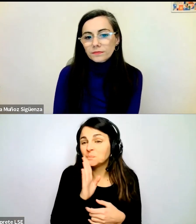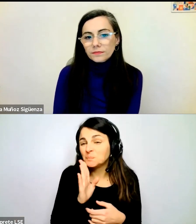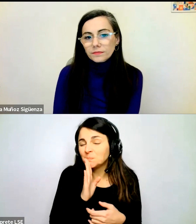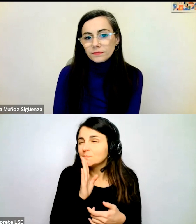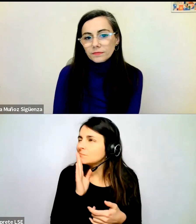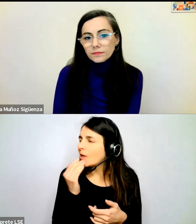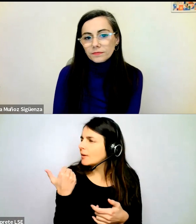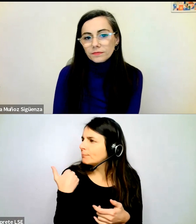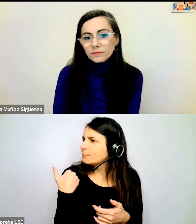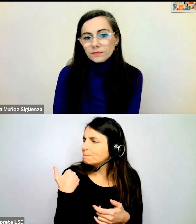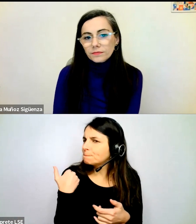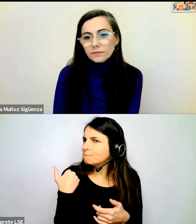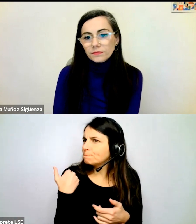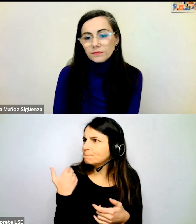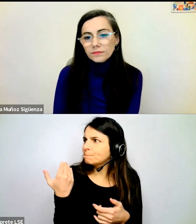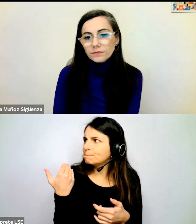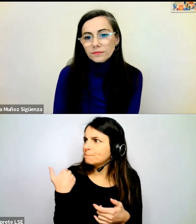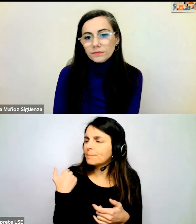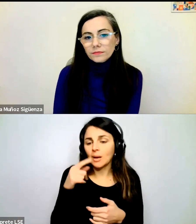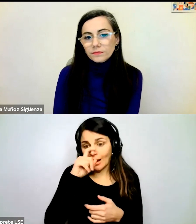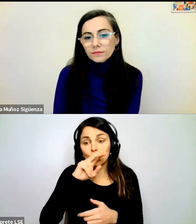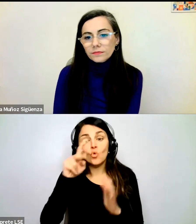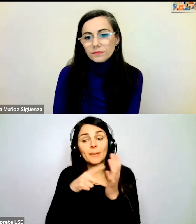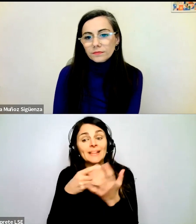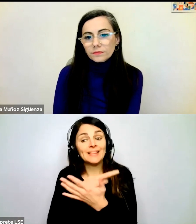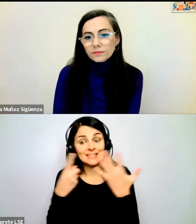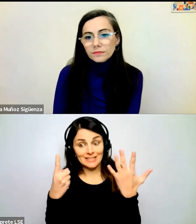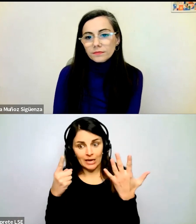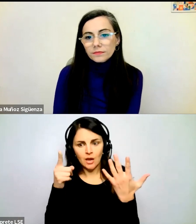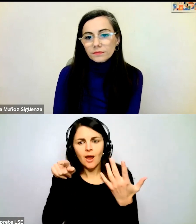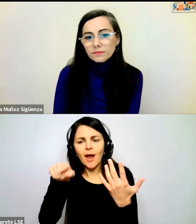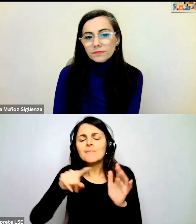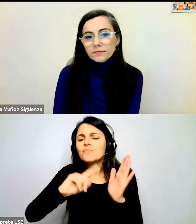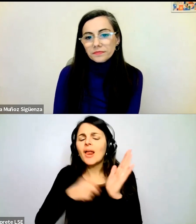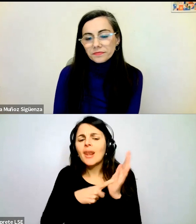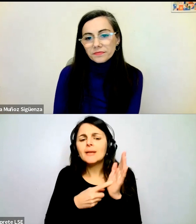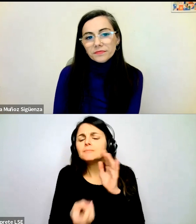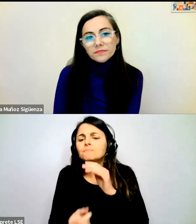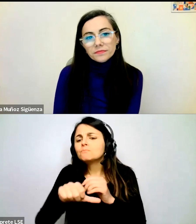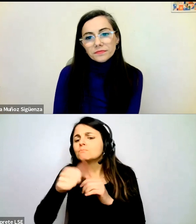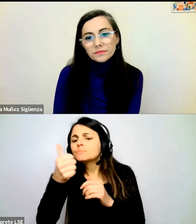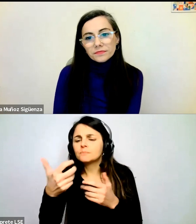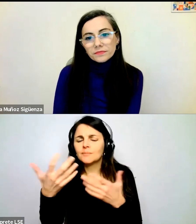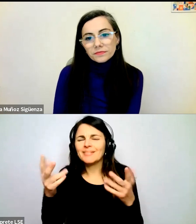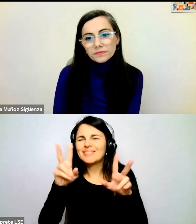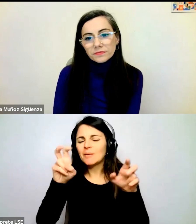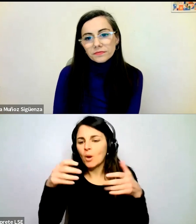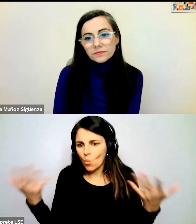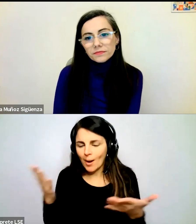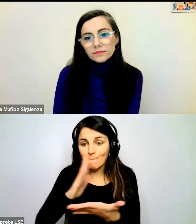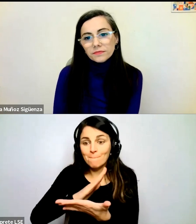tanto, bueno, en el 2016, salió una ley sobre mediación en el que